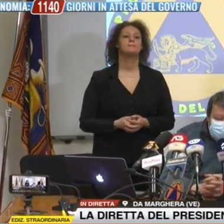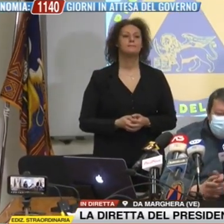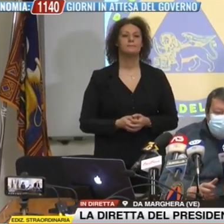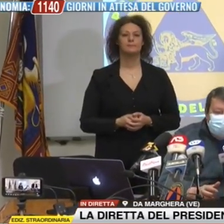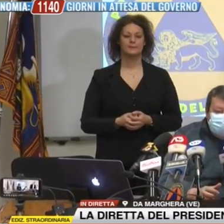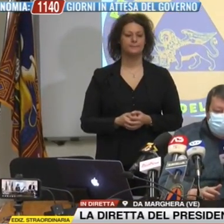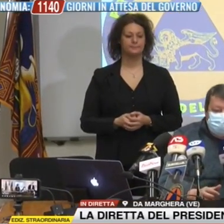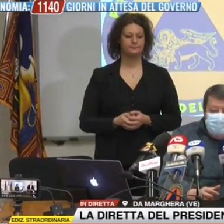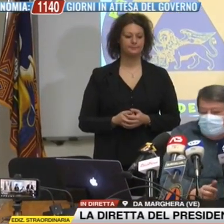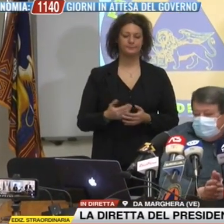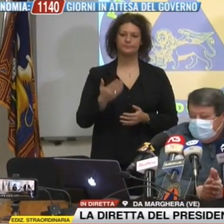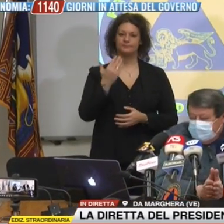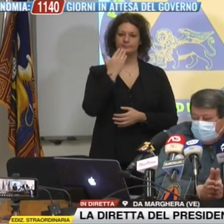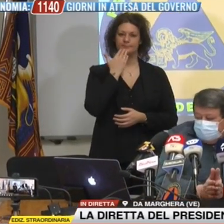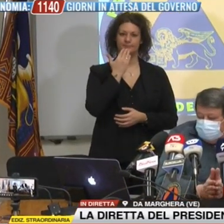Grazie. Io